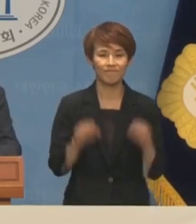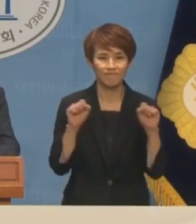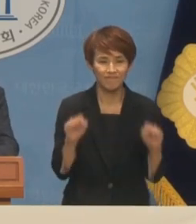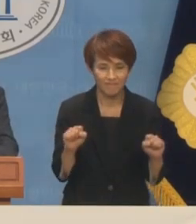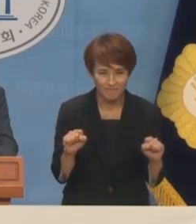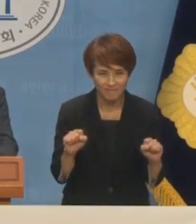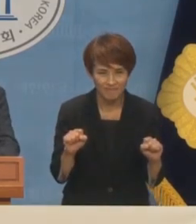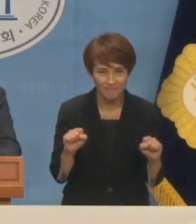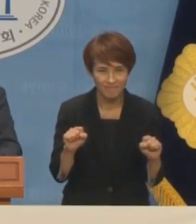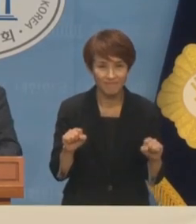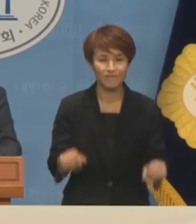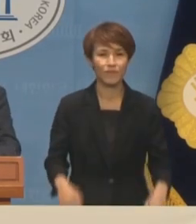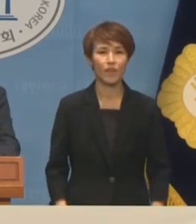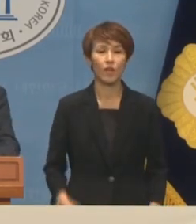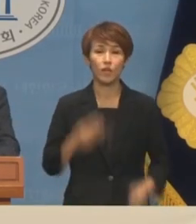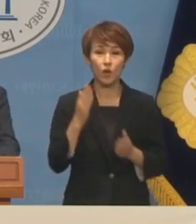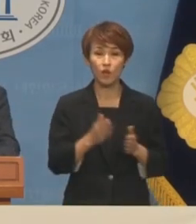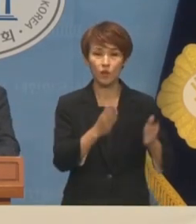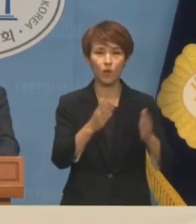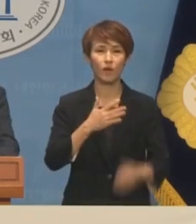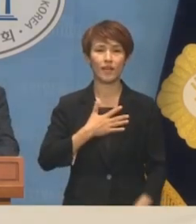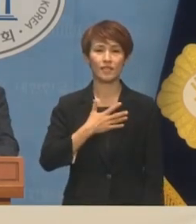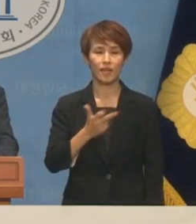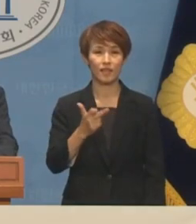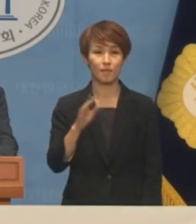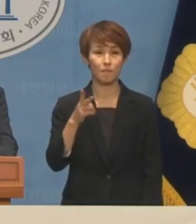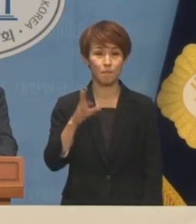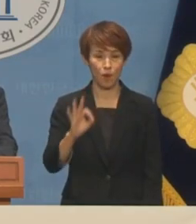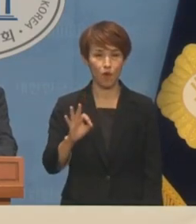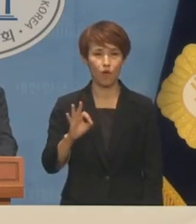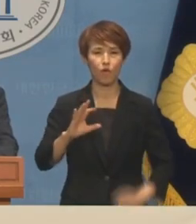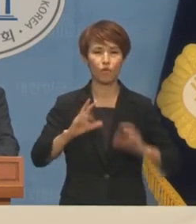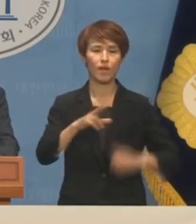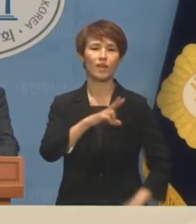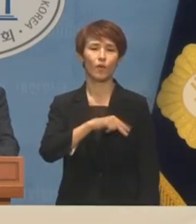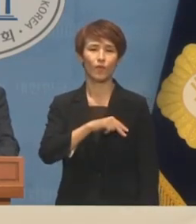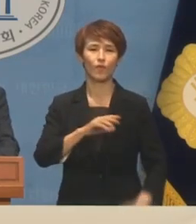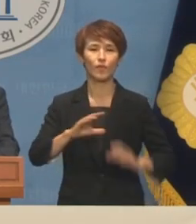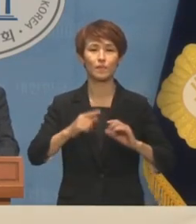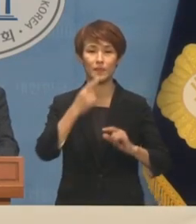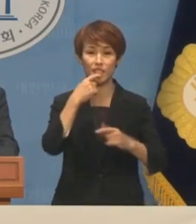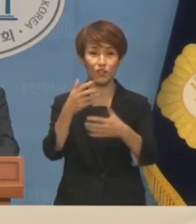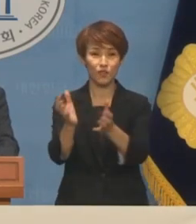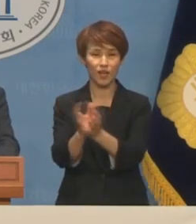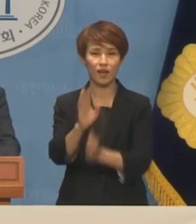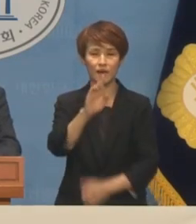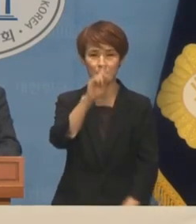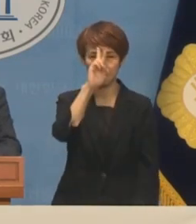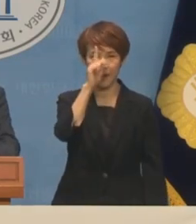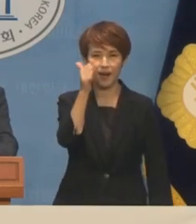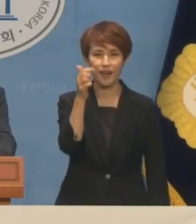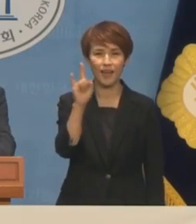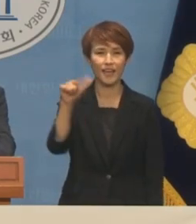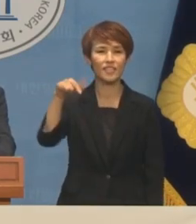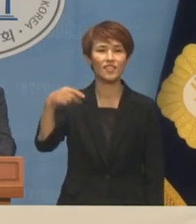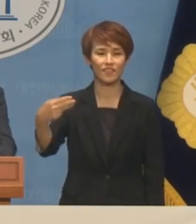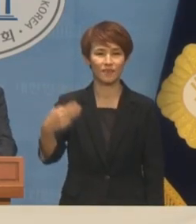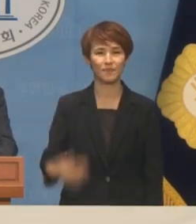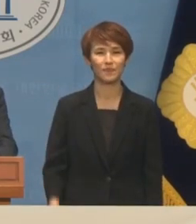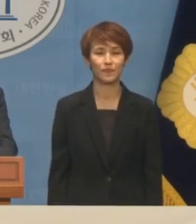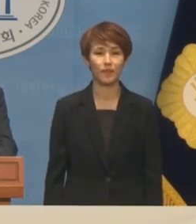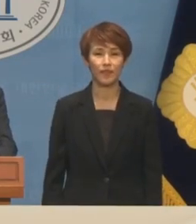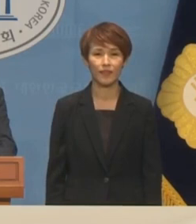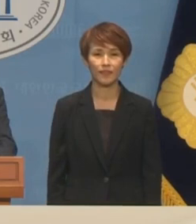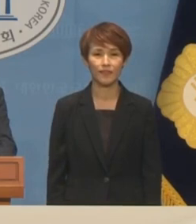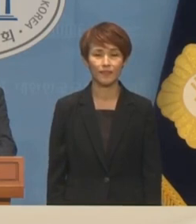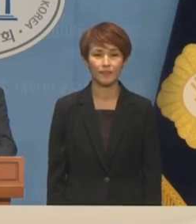안녕하십니까. 경기도 안산시 병국회의원 더불어민주당 박해철입니다. 지금부터